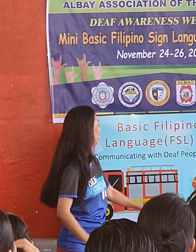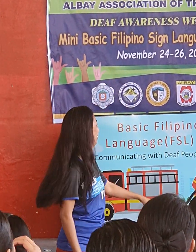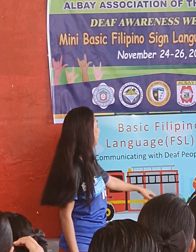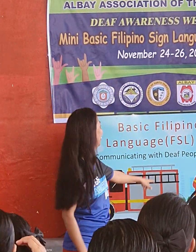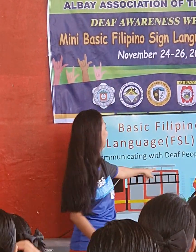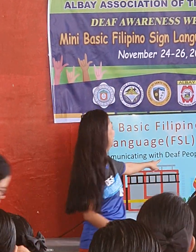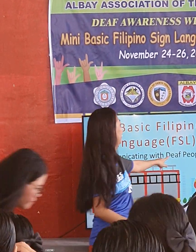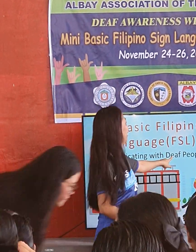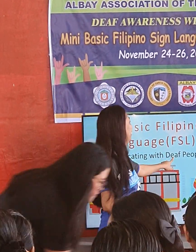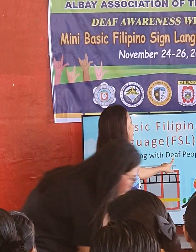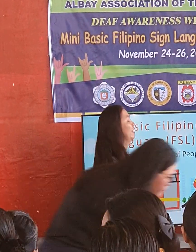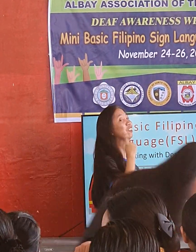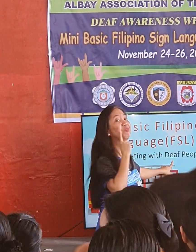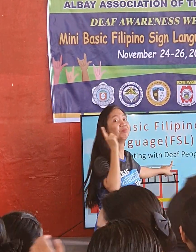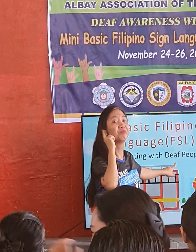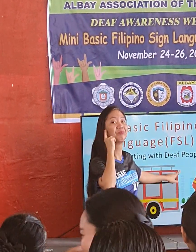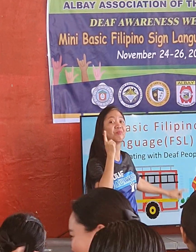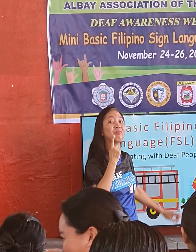relax lang. Deaf.